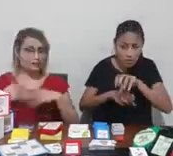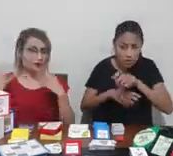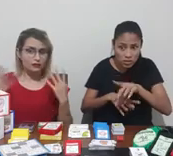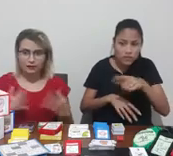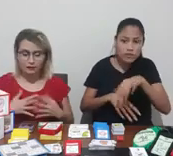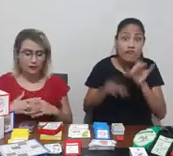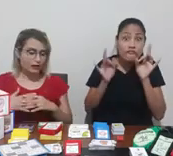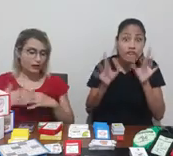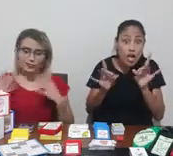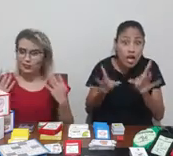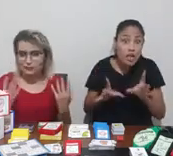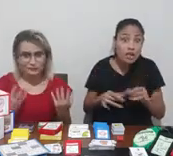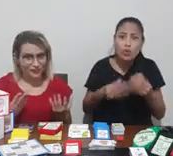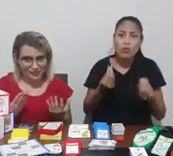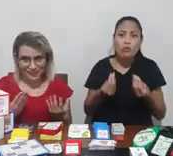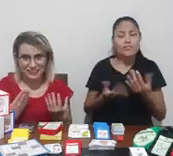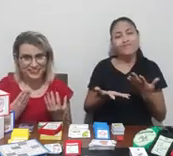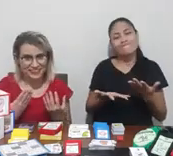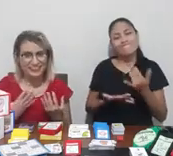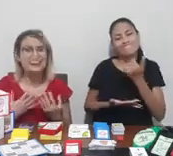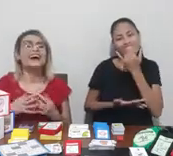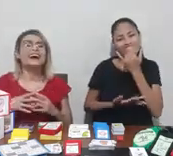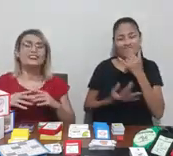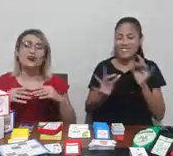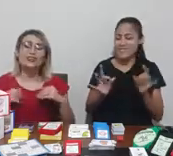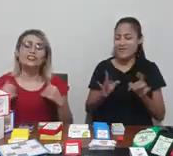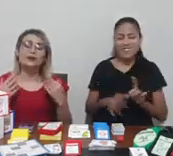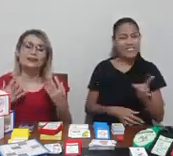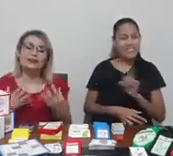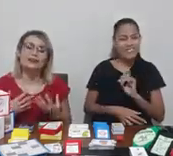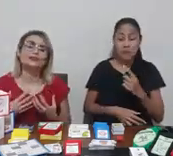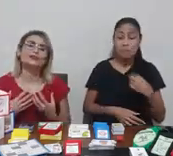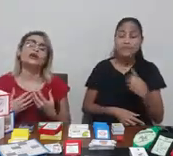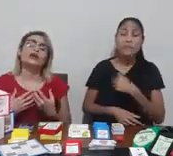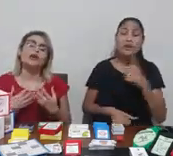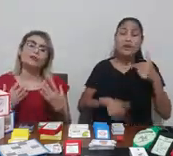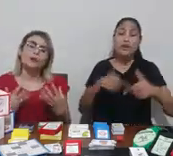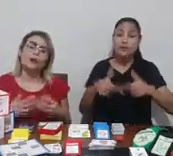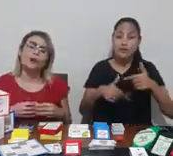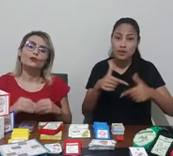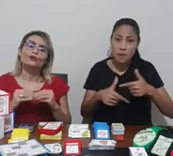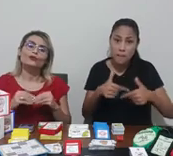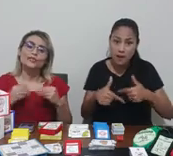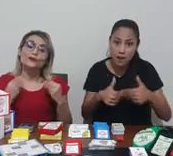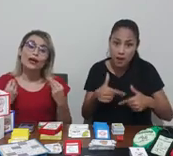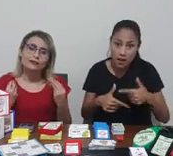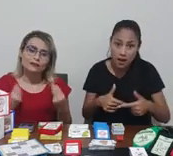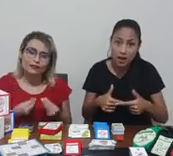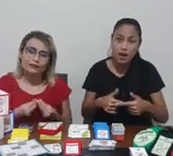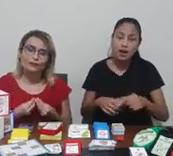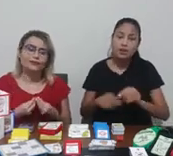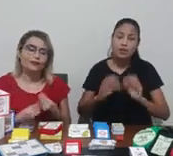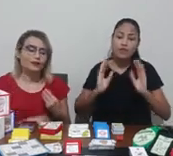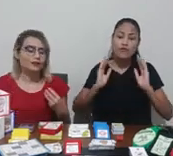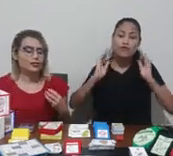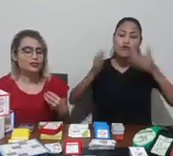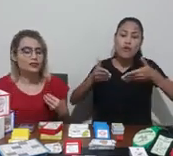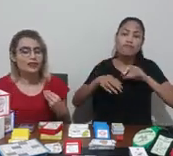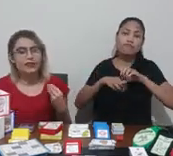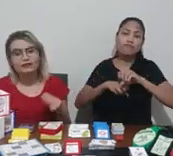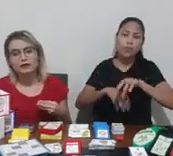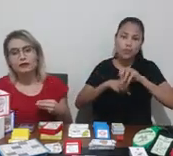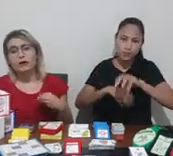vocês vendem. A gente não vende. Nós trabalhamos em prol do cunho educativo, né? Então,